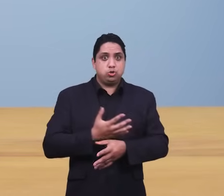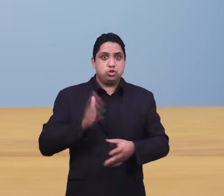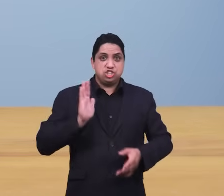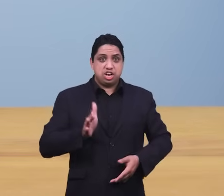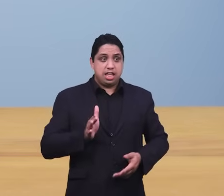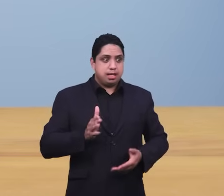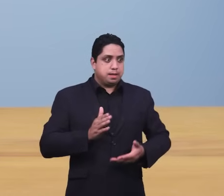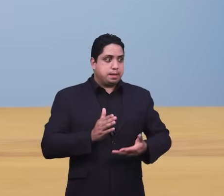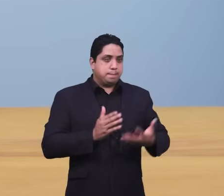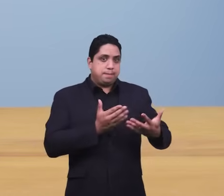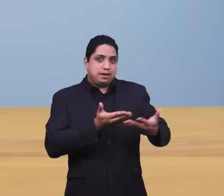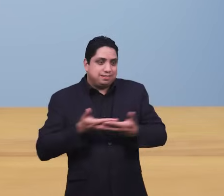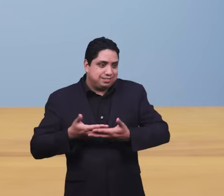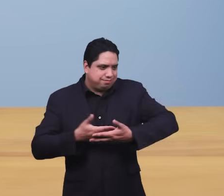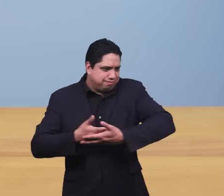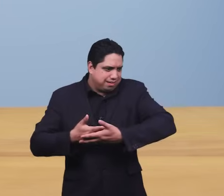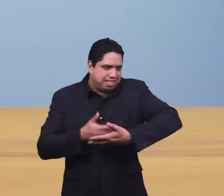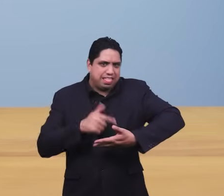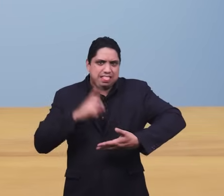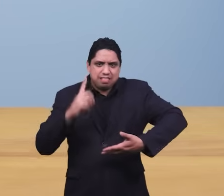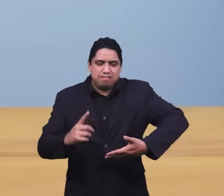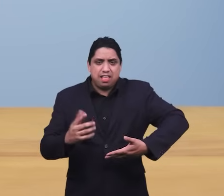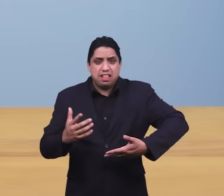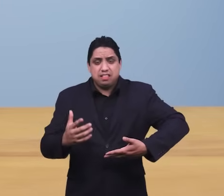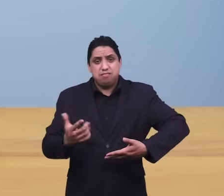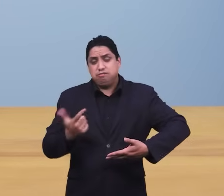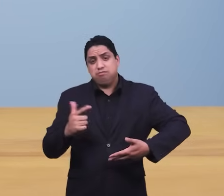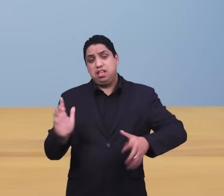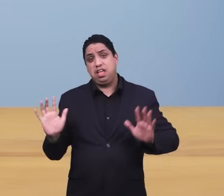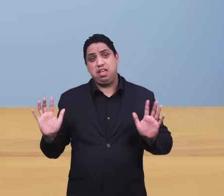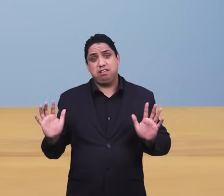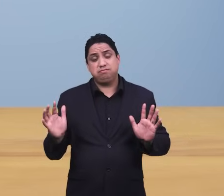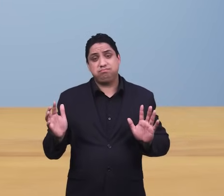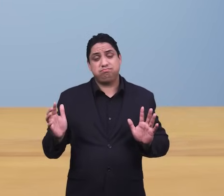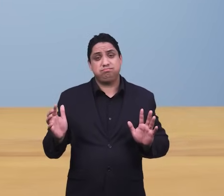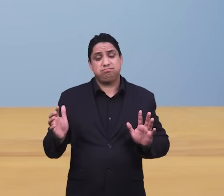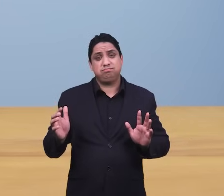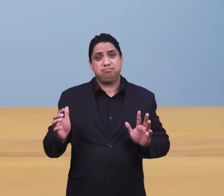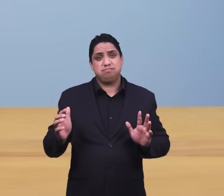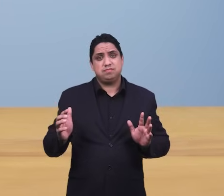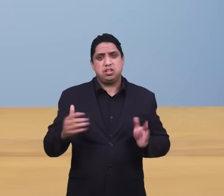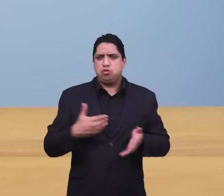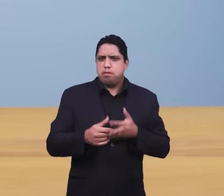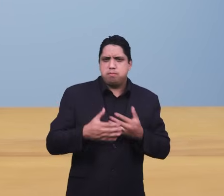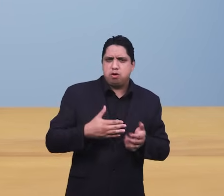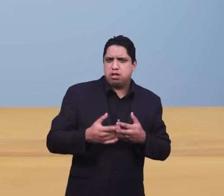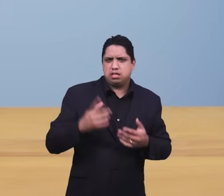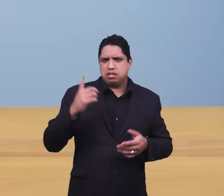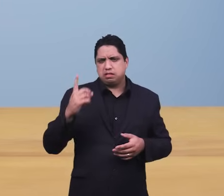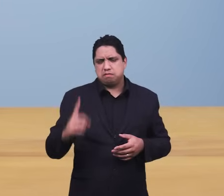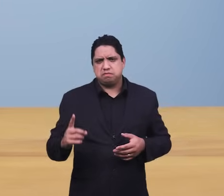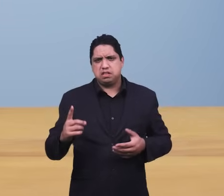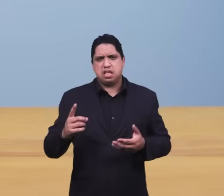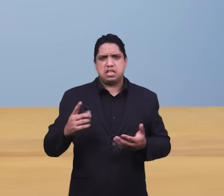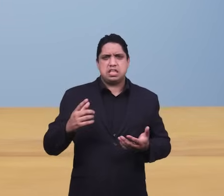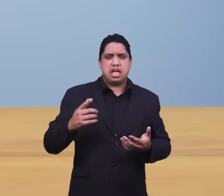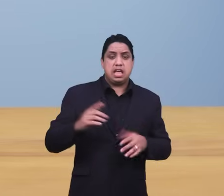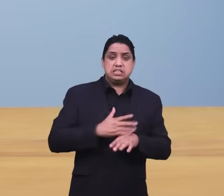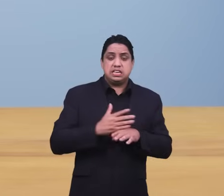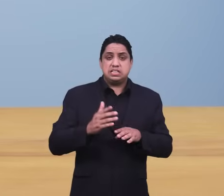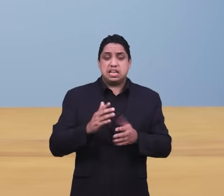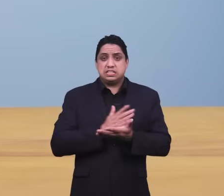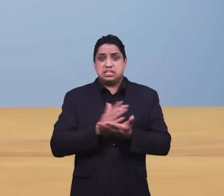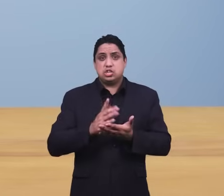uma criança que vai vir com uma carga de algum comprometimento médico, seja cardíaco, renal. Nós não estamos